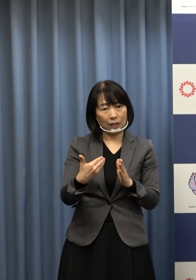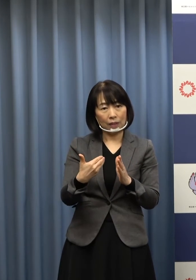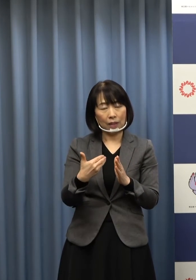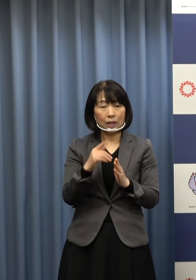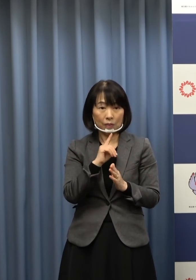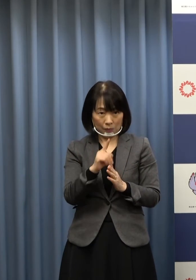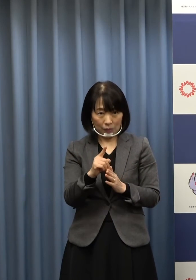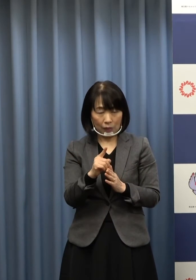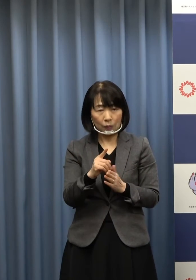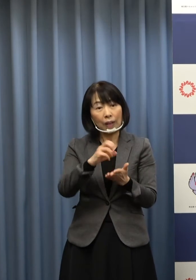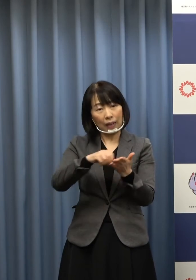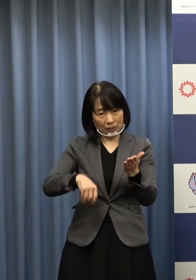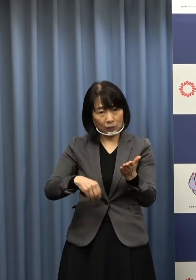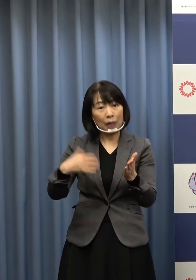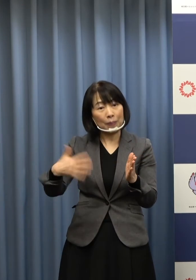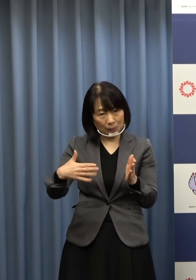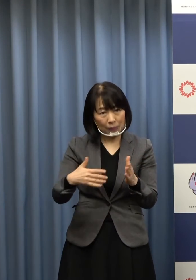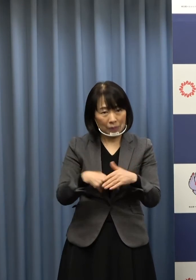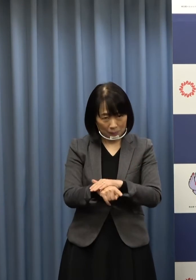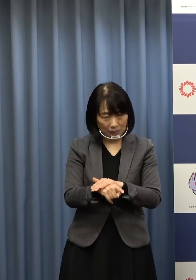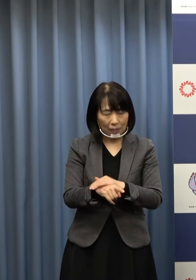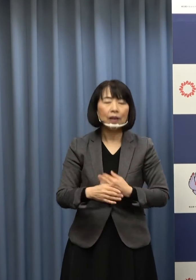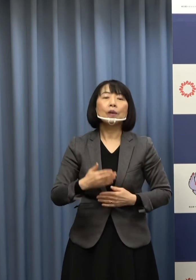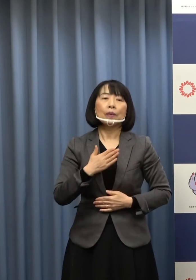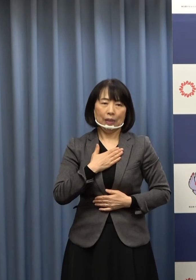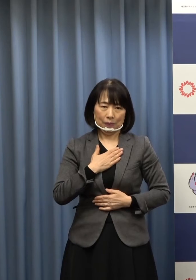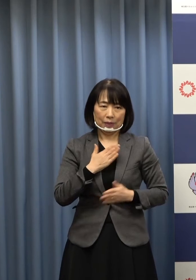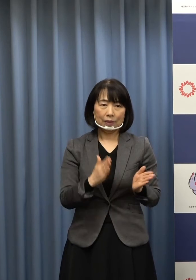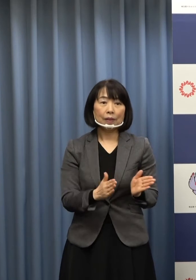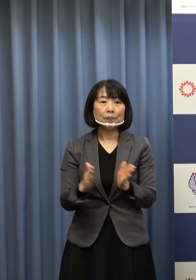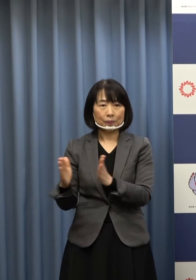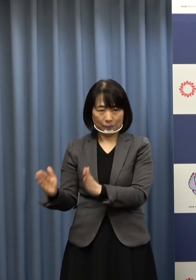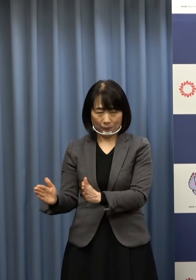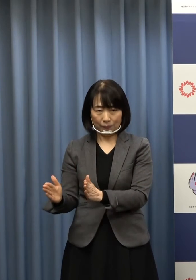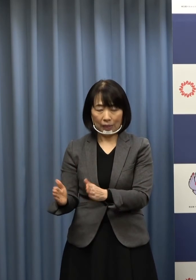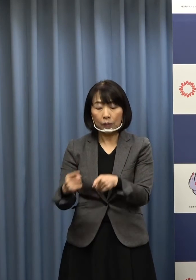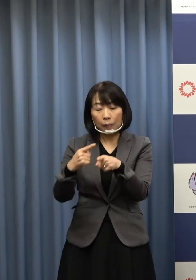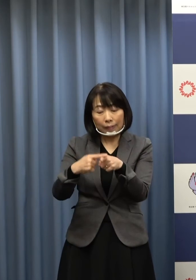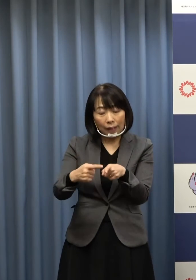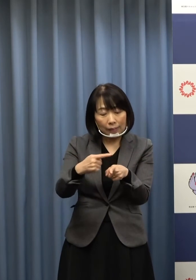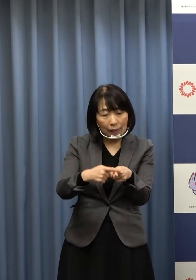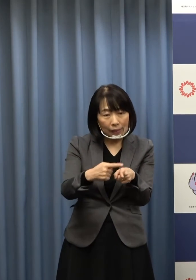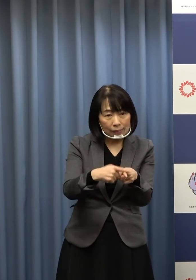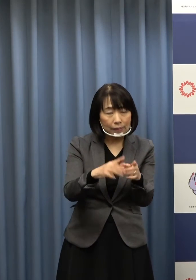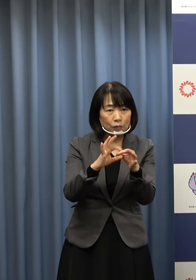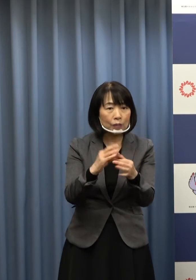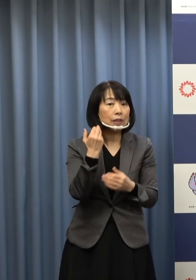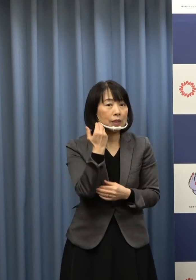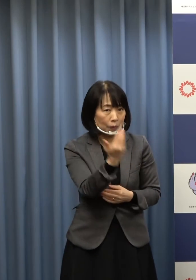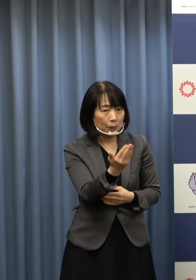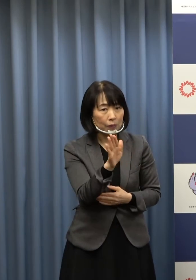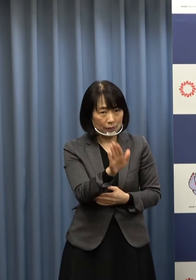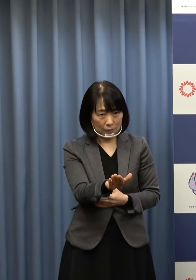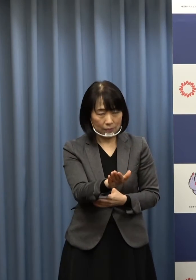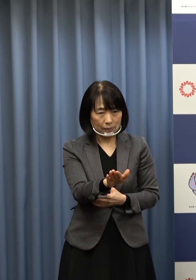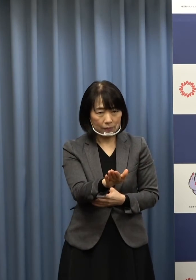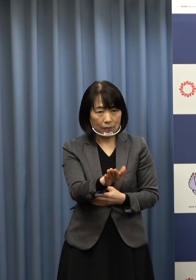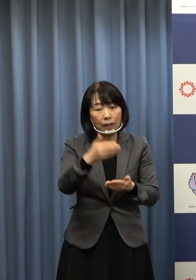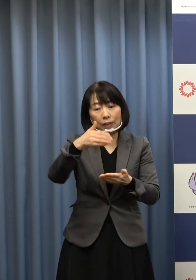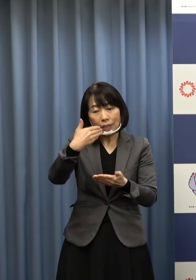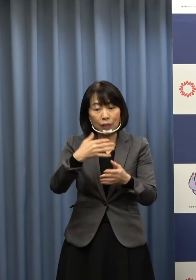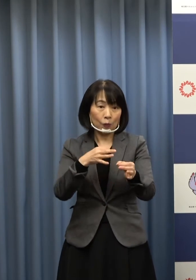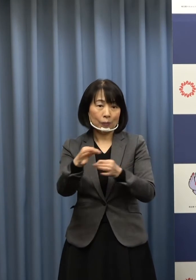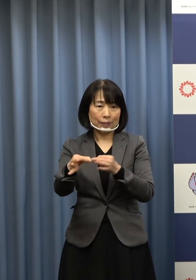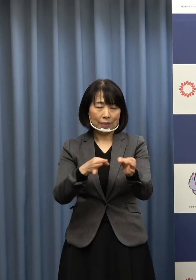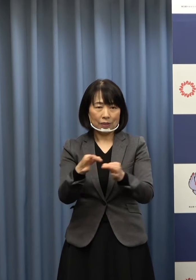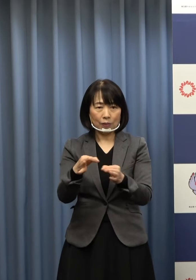できる状況じゃないですね。もう一点、その段階的なという部分の話なんですけれども、飲食店への時短要請は